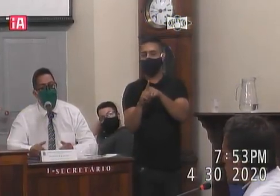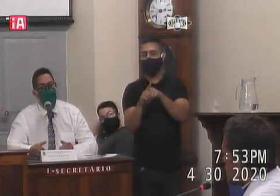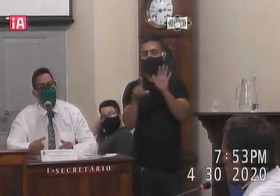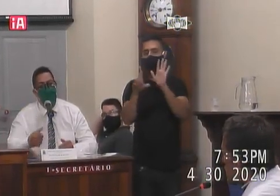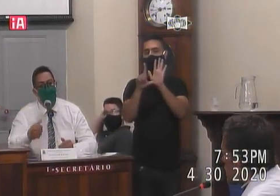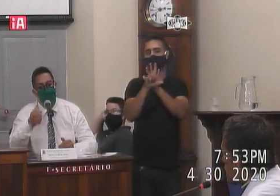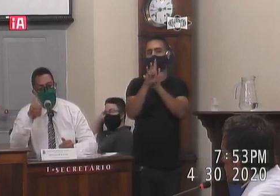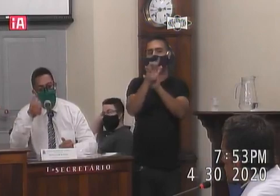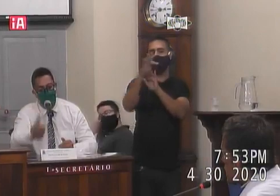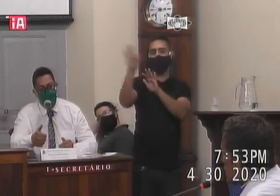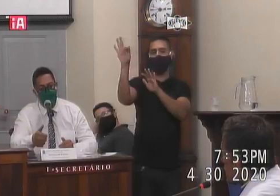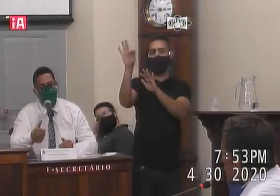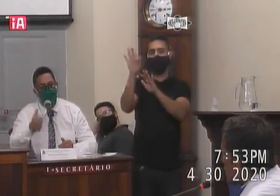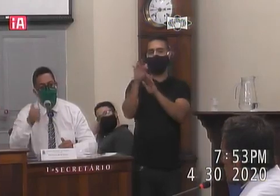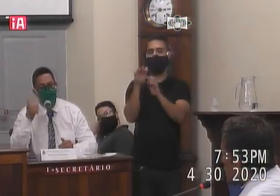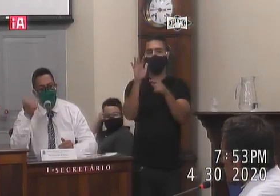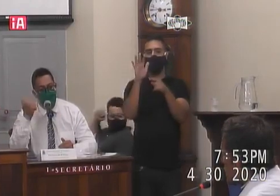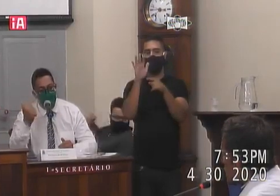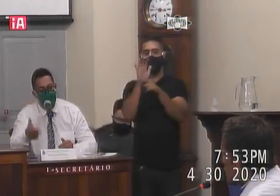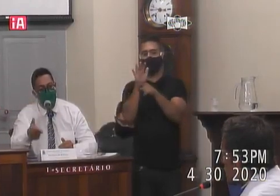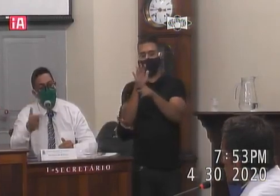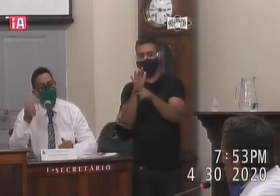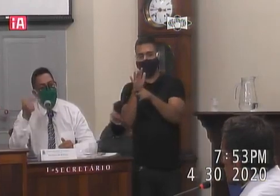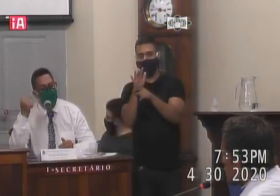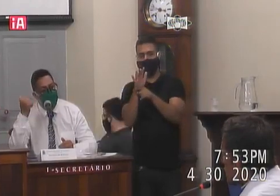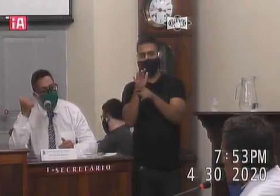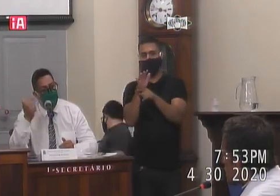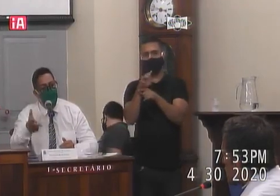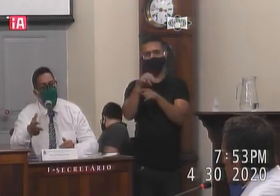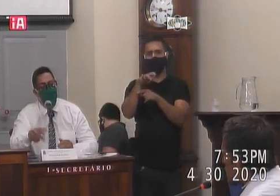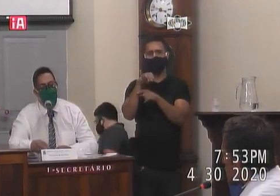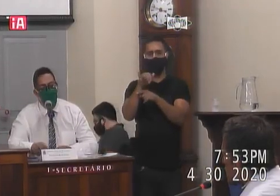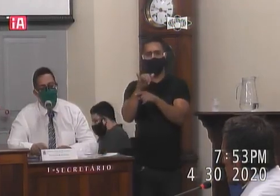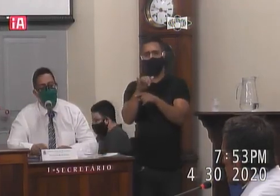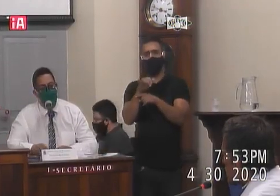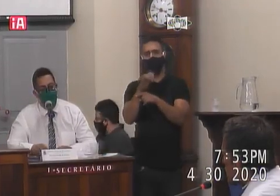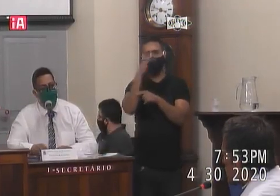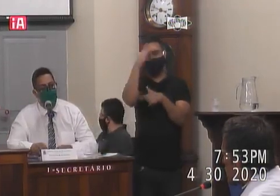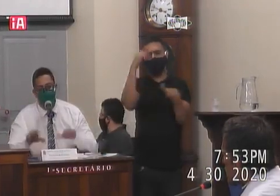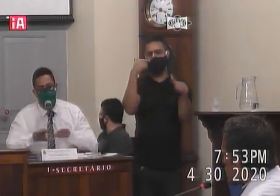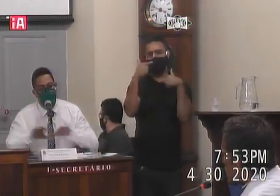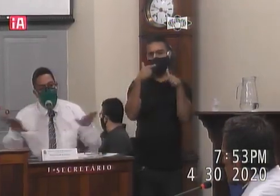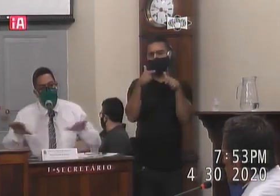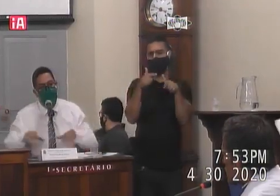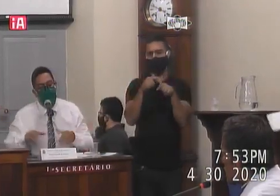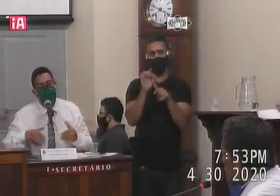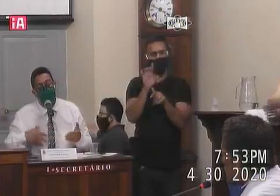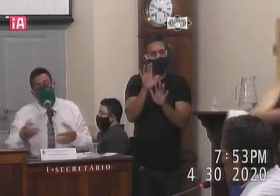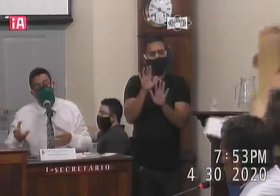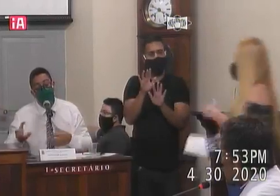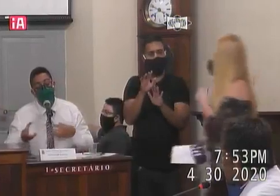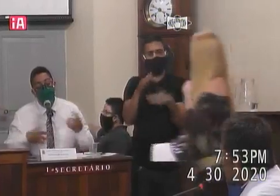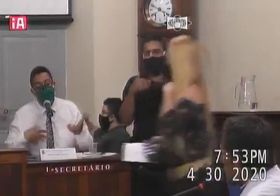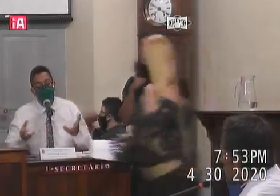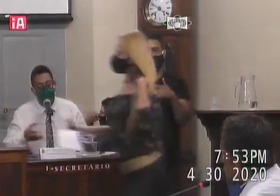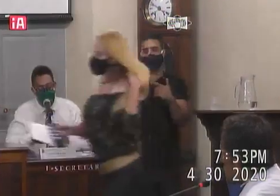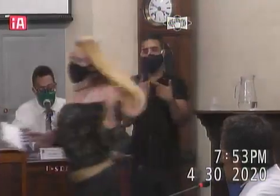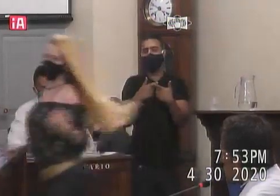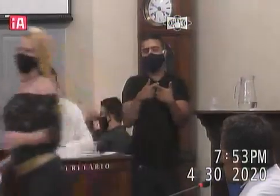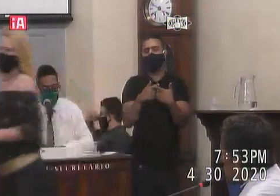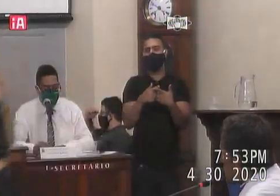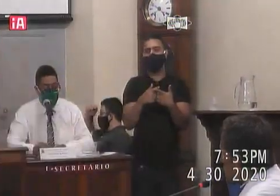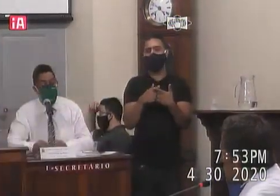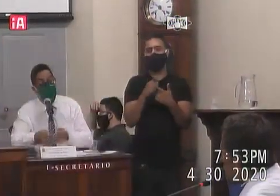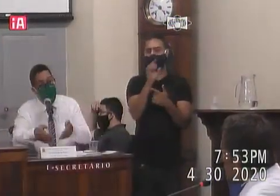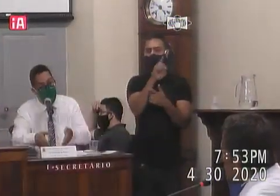lei federal para o beneficiário do Bolsa Família, para o MEI, para o trabalhador informal, independente, porque é